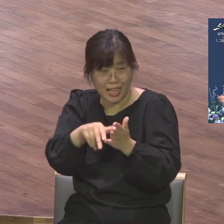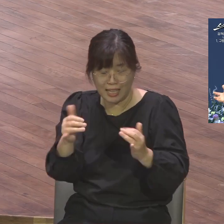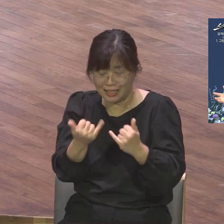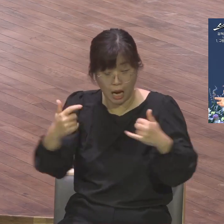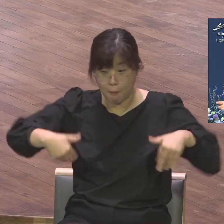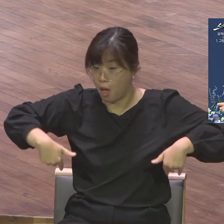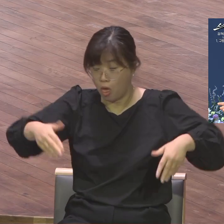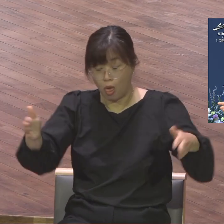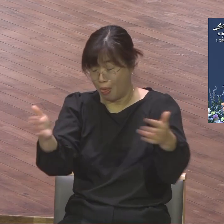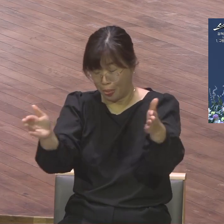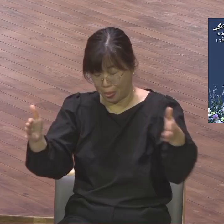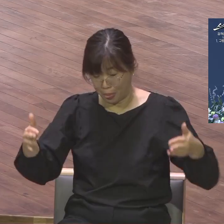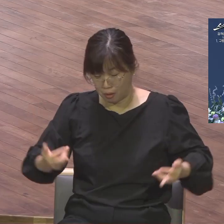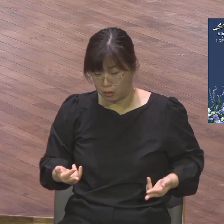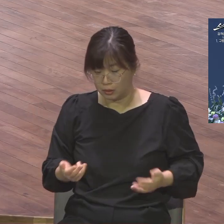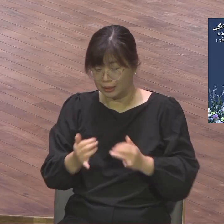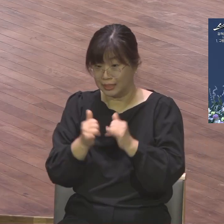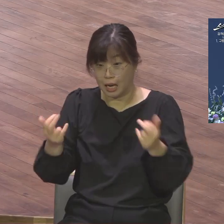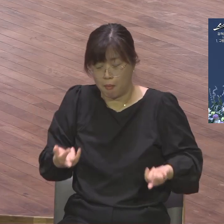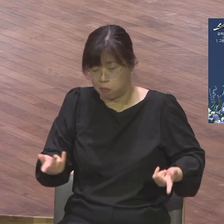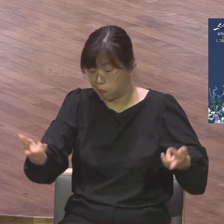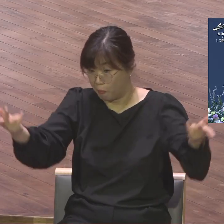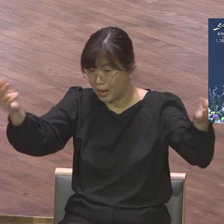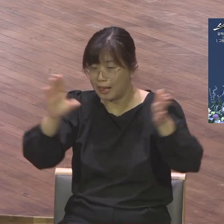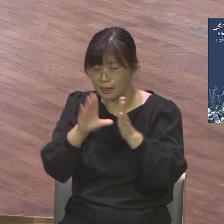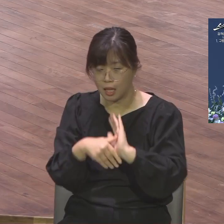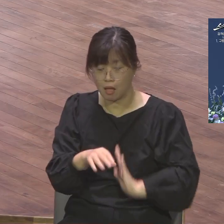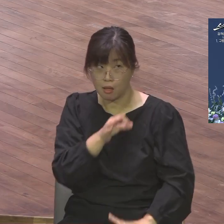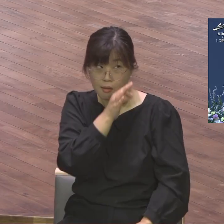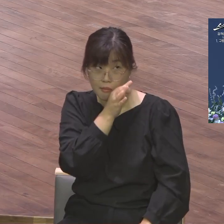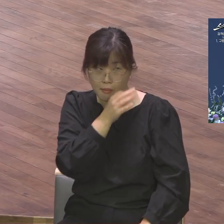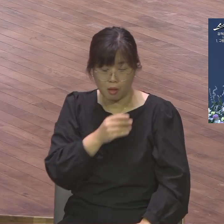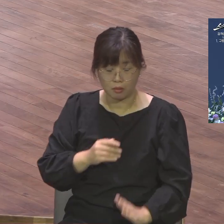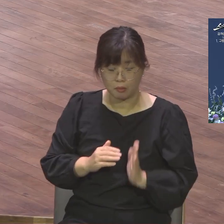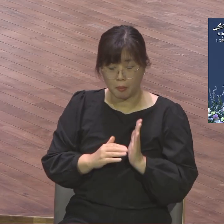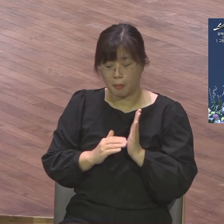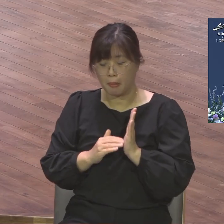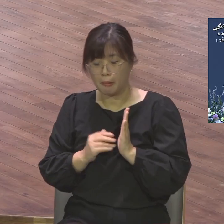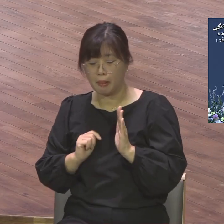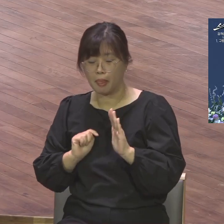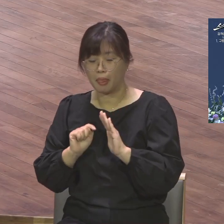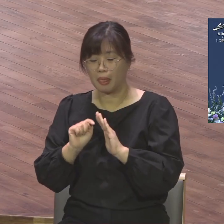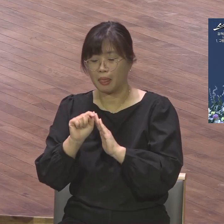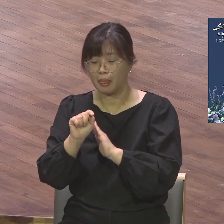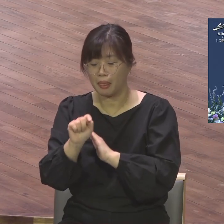갈증이 확 해결됐잖아요. 그 갈증, 영적 갈증.